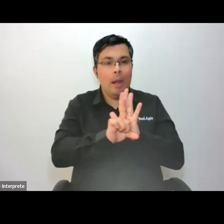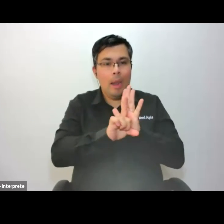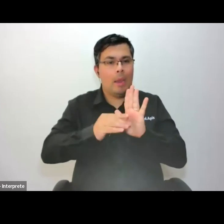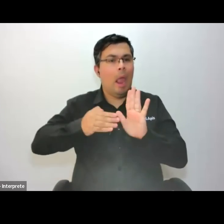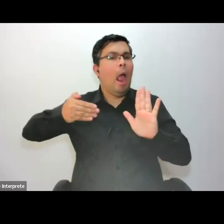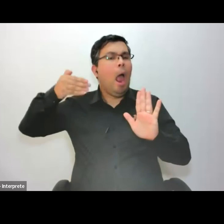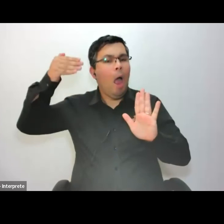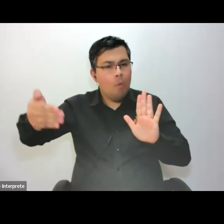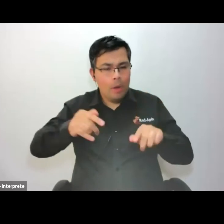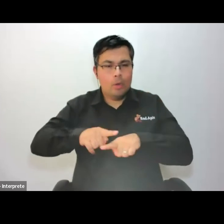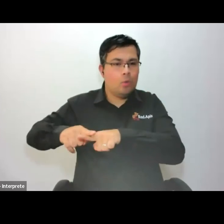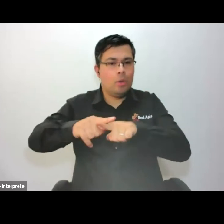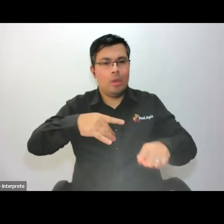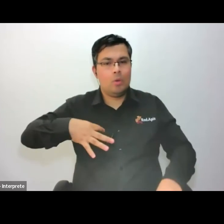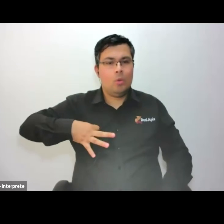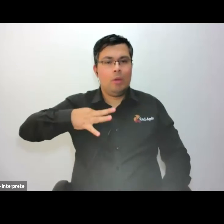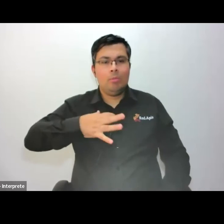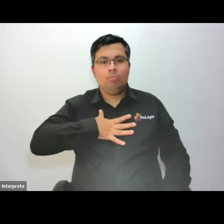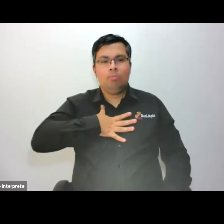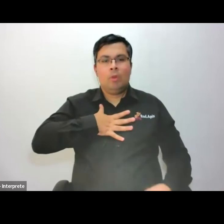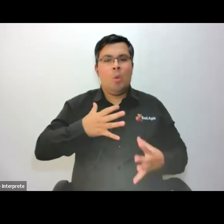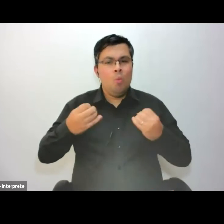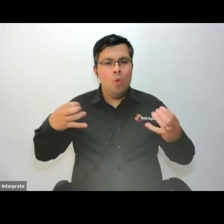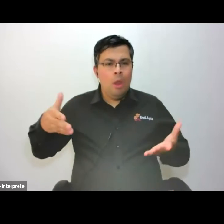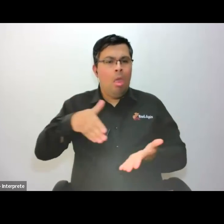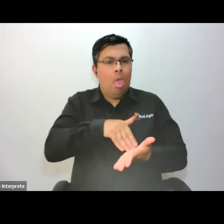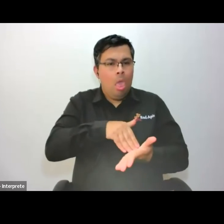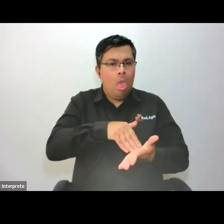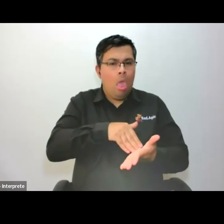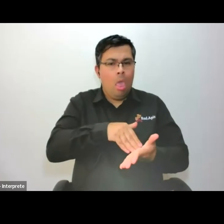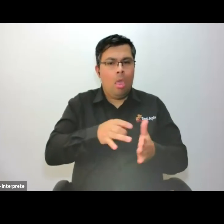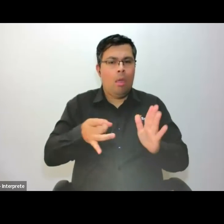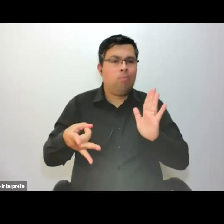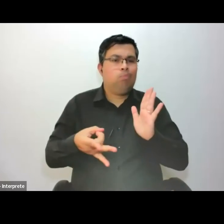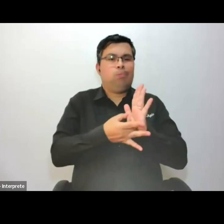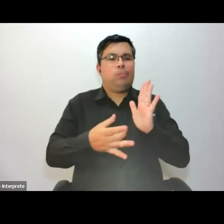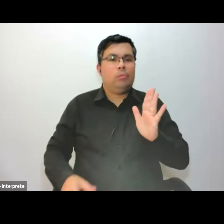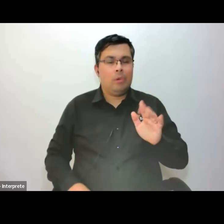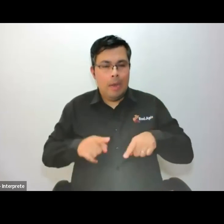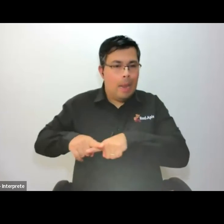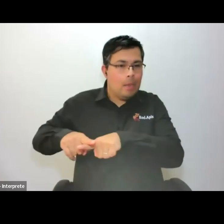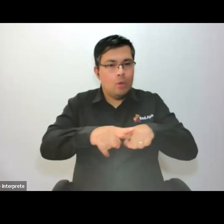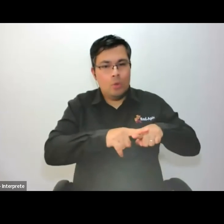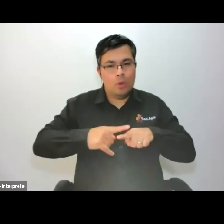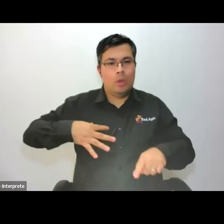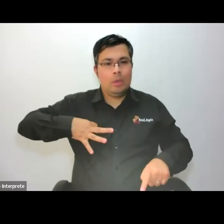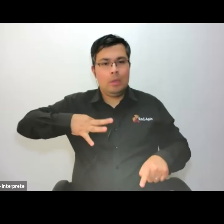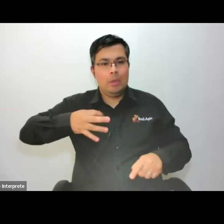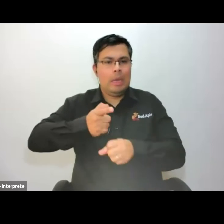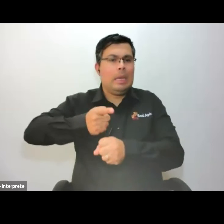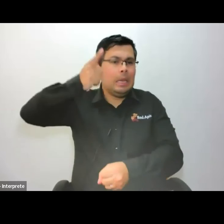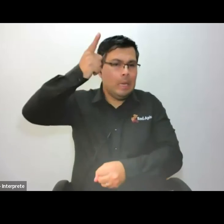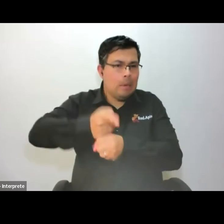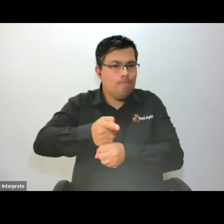de conmovernos. Tanta vulneración que la sociedad civil se levanta y exige un marco de